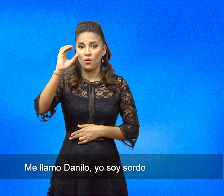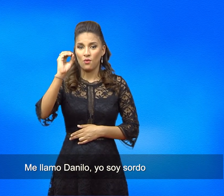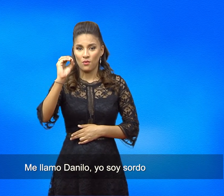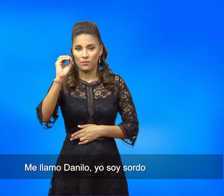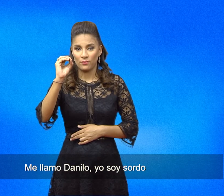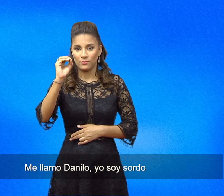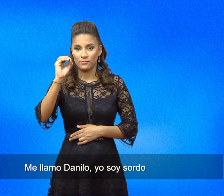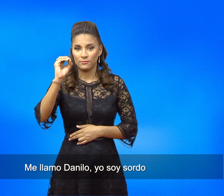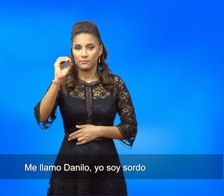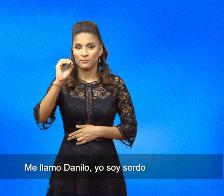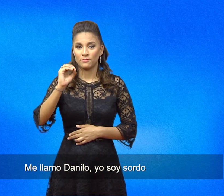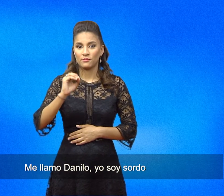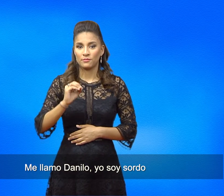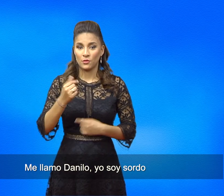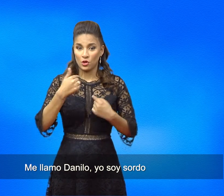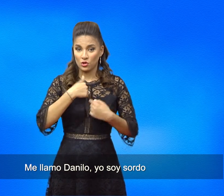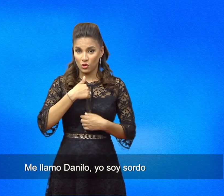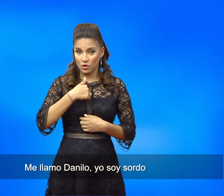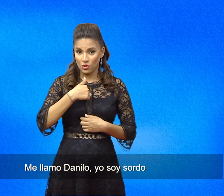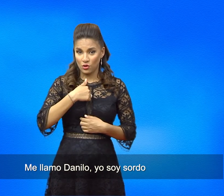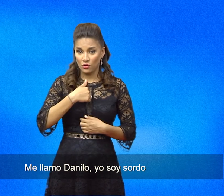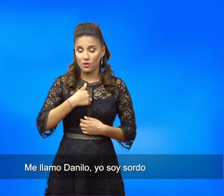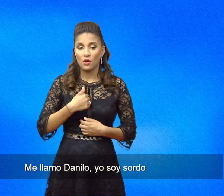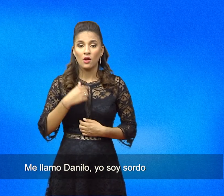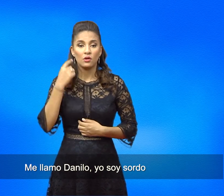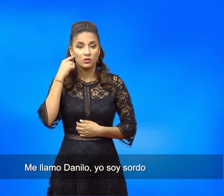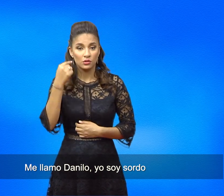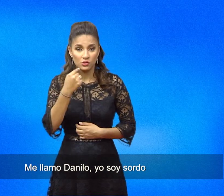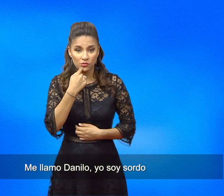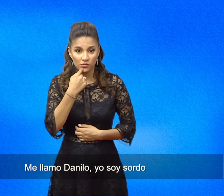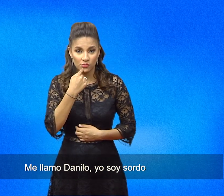danilo y yo soy sordo